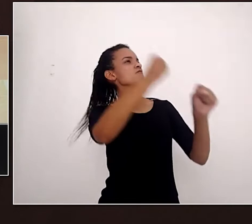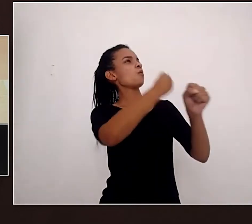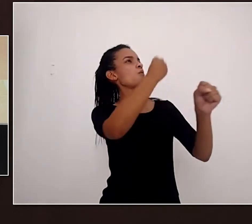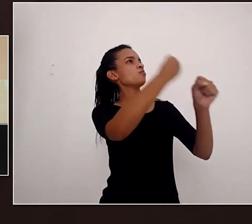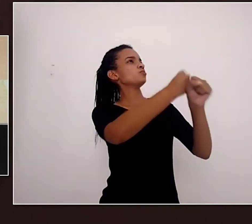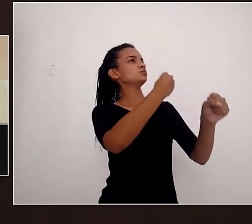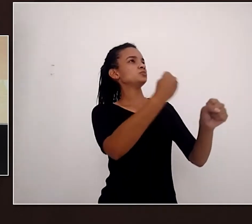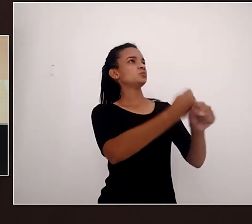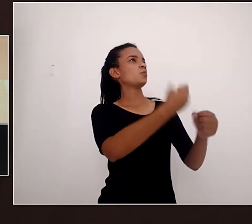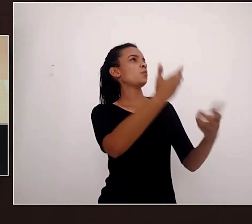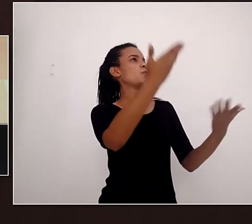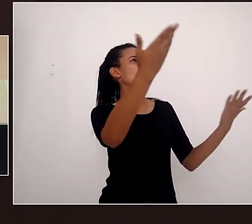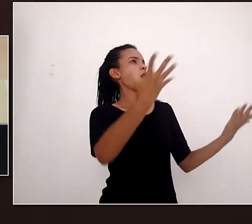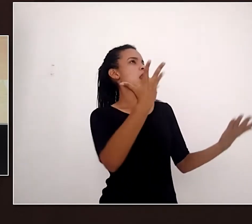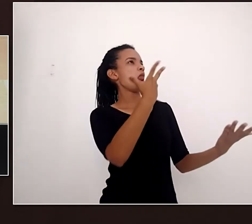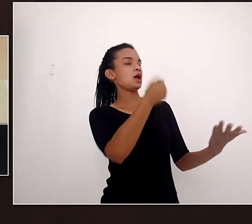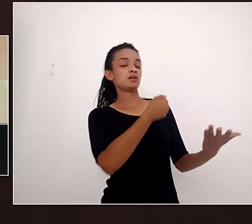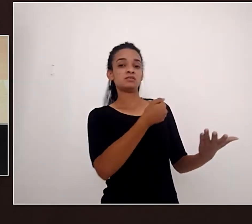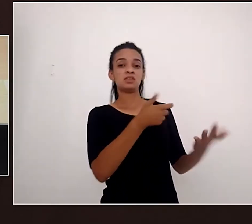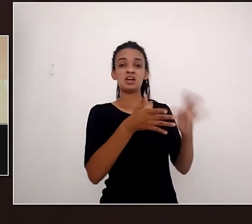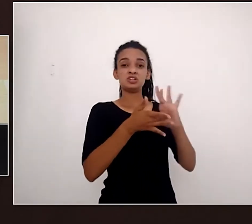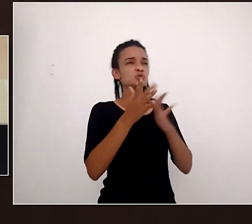aí.